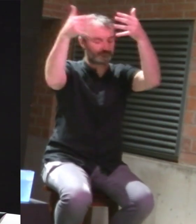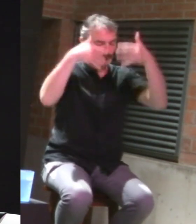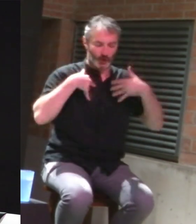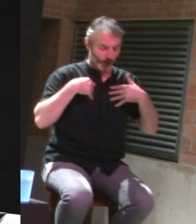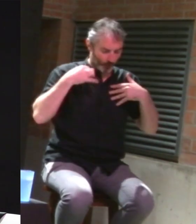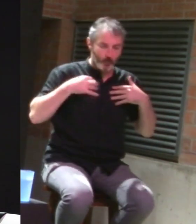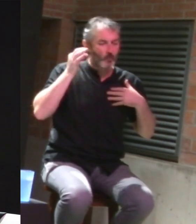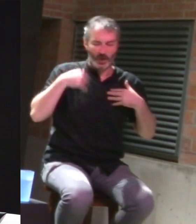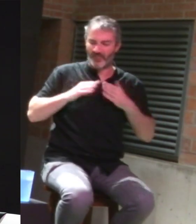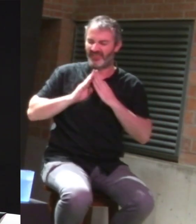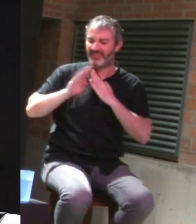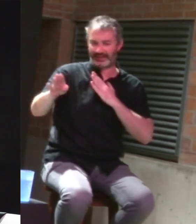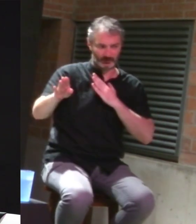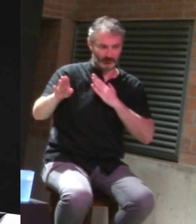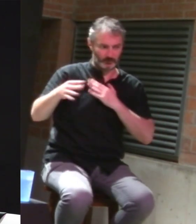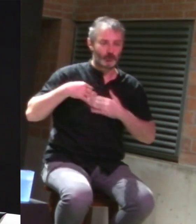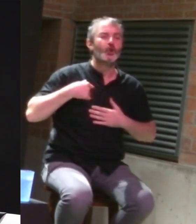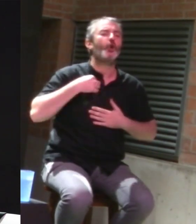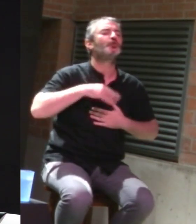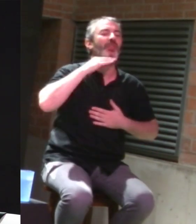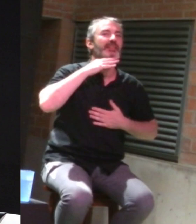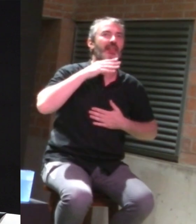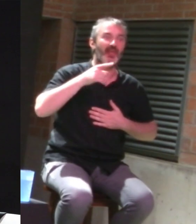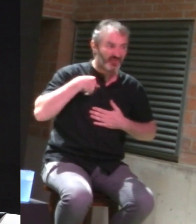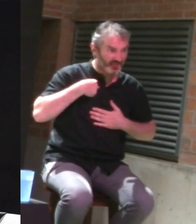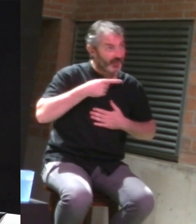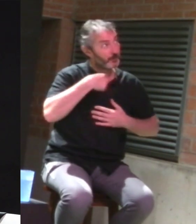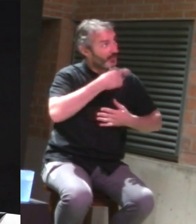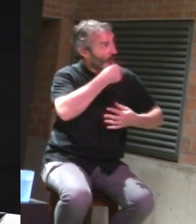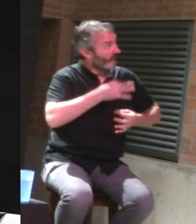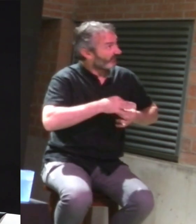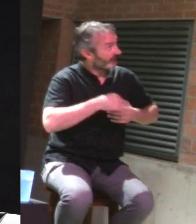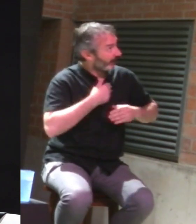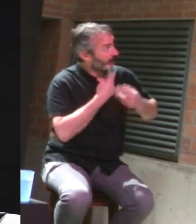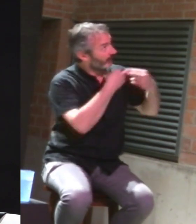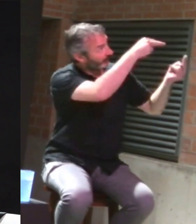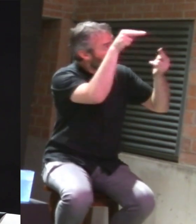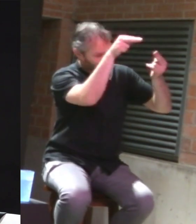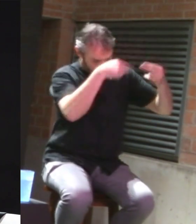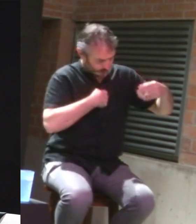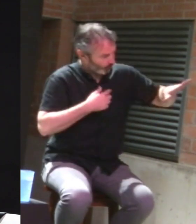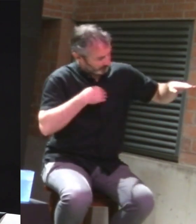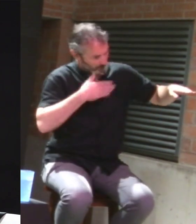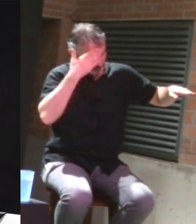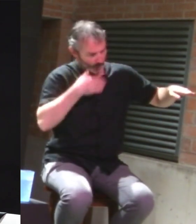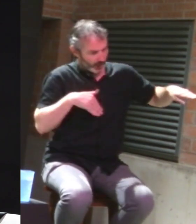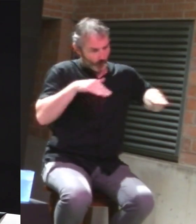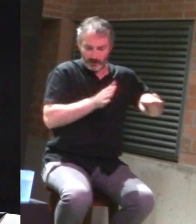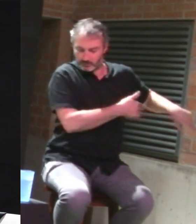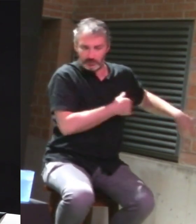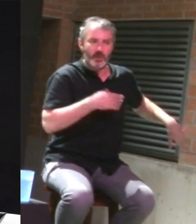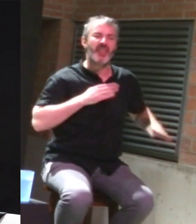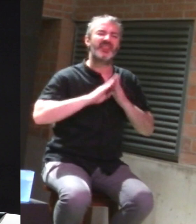consideren amb prou entitat com per no ser infantilitzades pels homes. Fixeu-vos bé perquè us